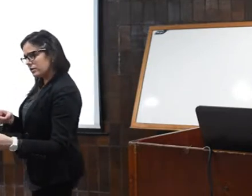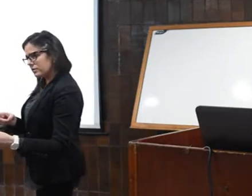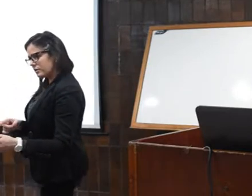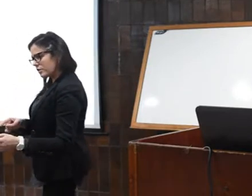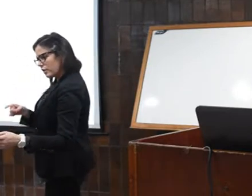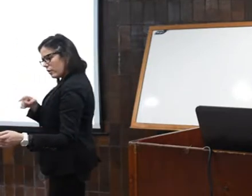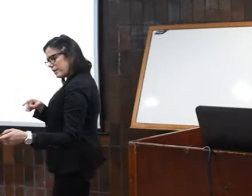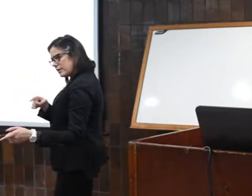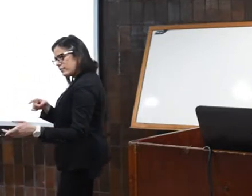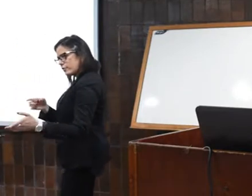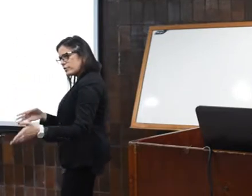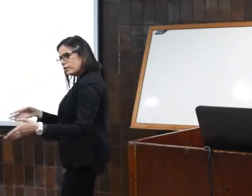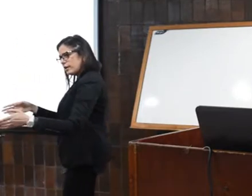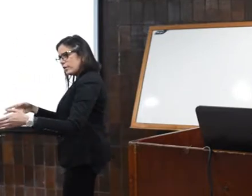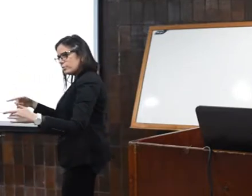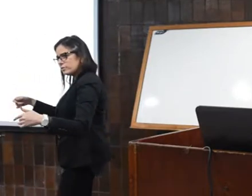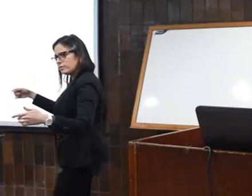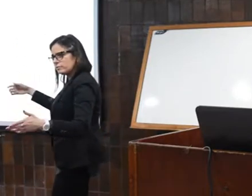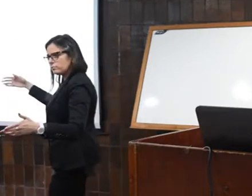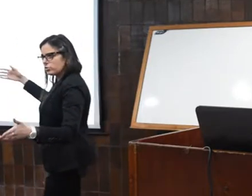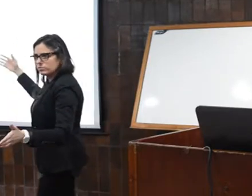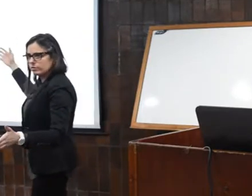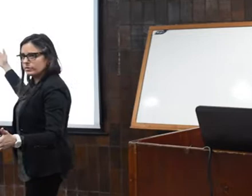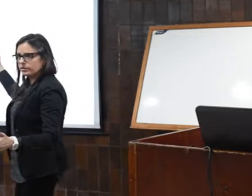se llegó ahí